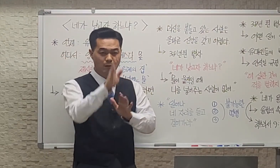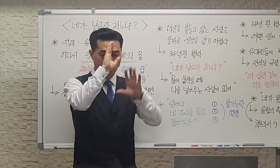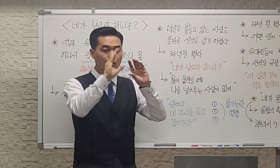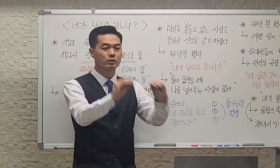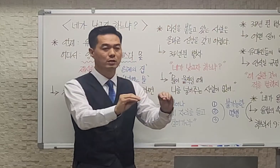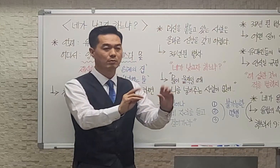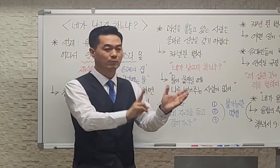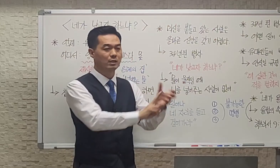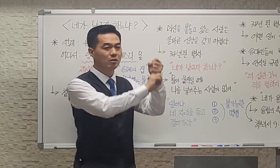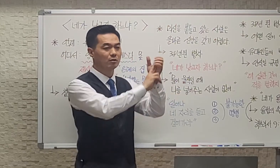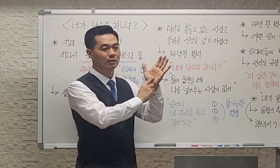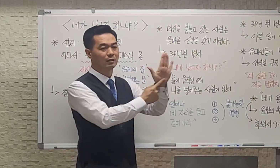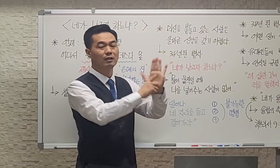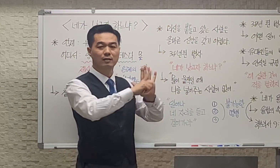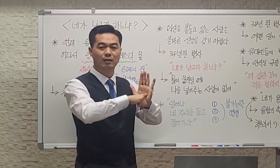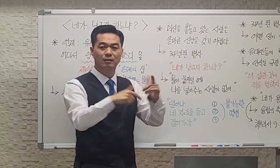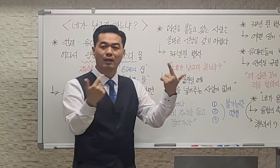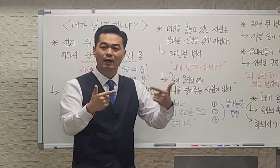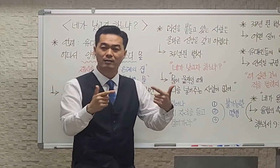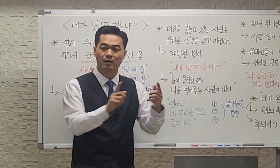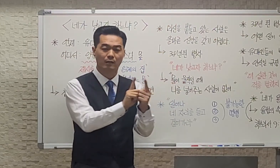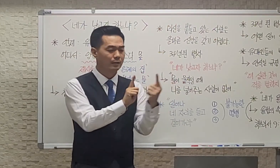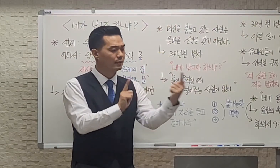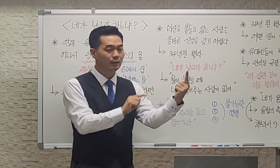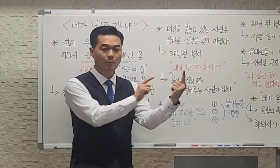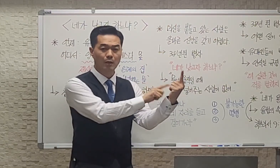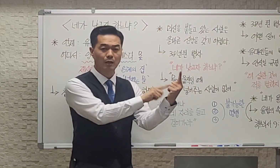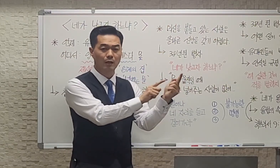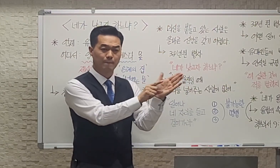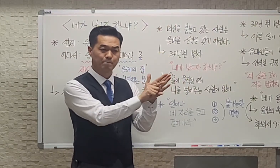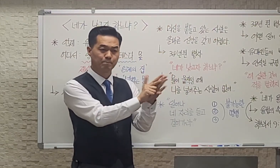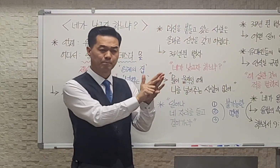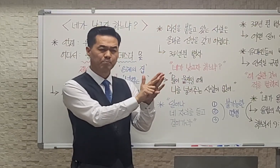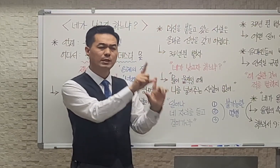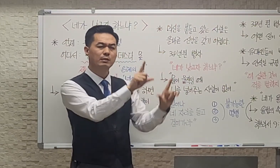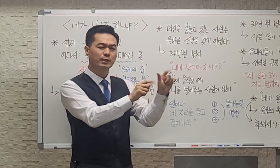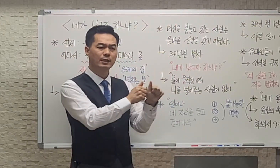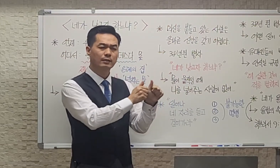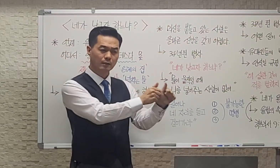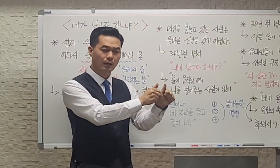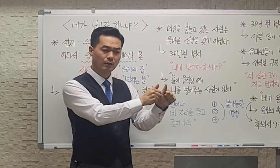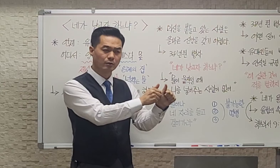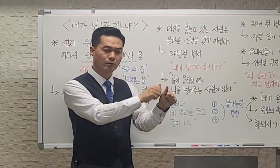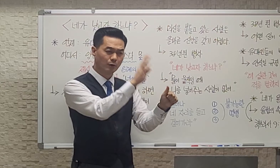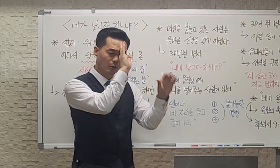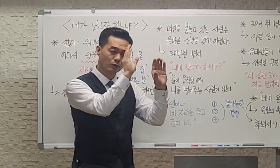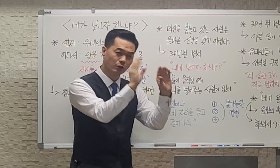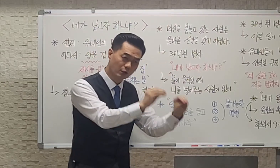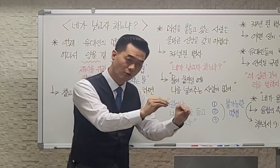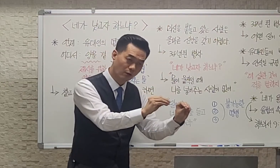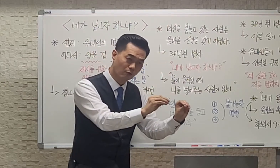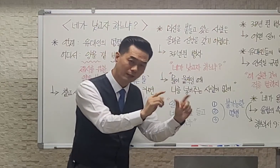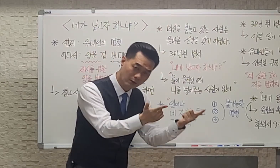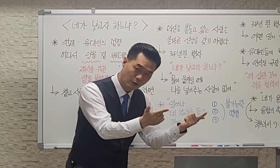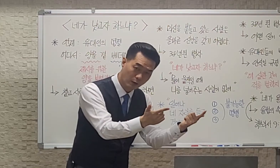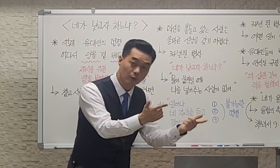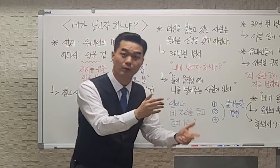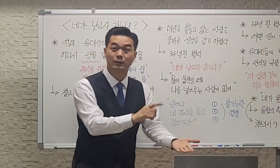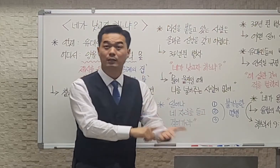병 고침, 기적 나타낼 때는 항상 상대방의 믿음의 상태에 따라서 병이 고쳐지기도 하고 아니기도 하고